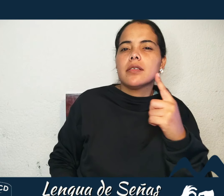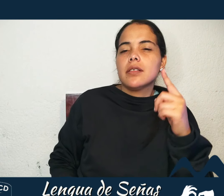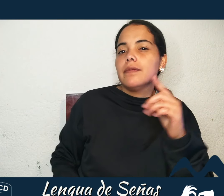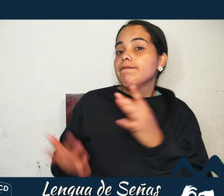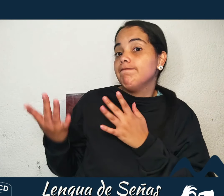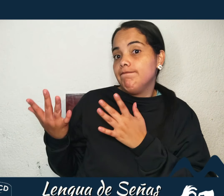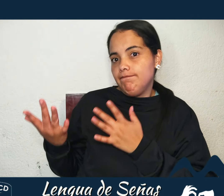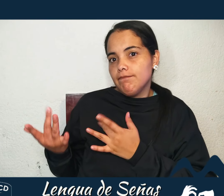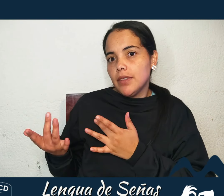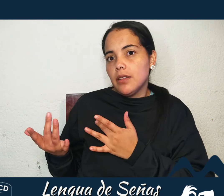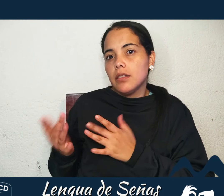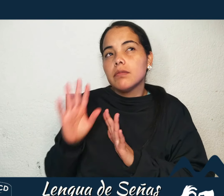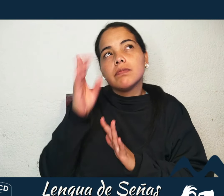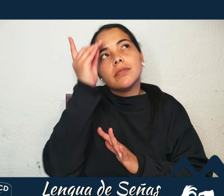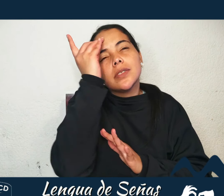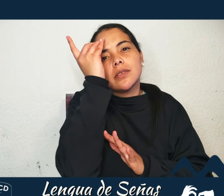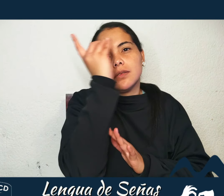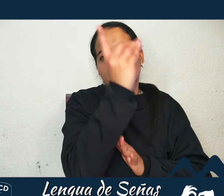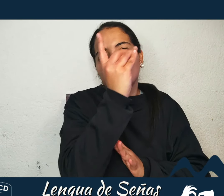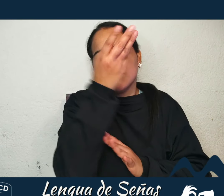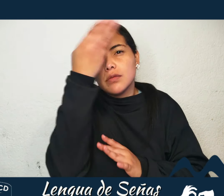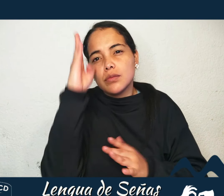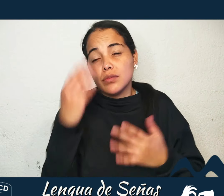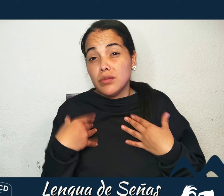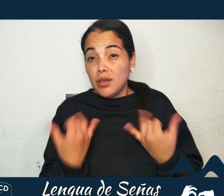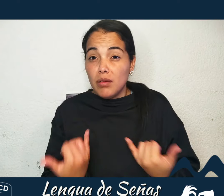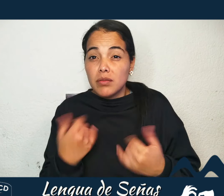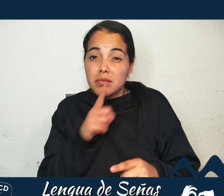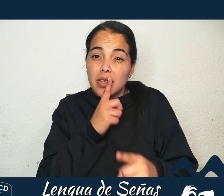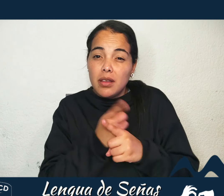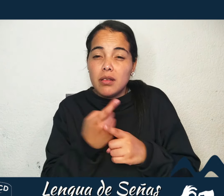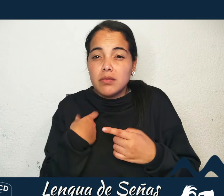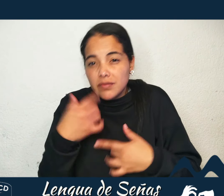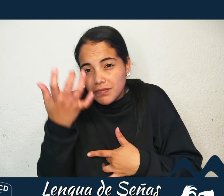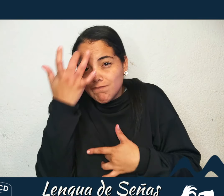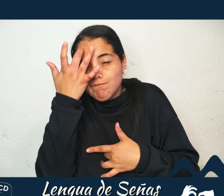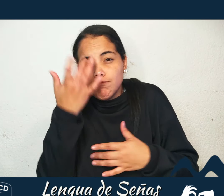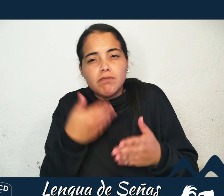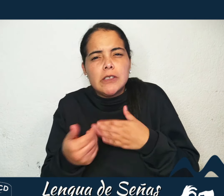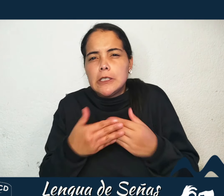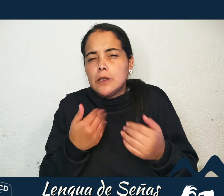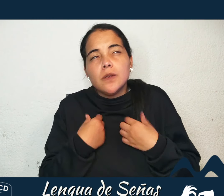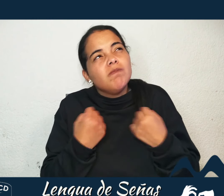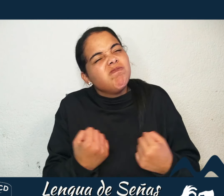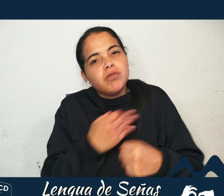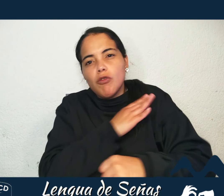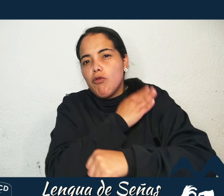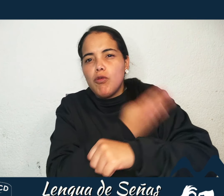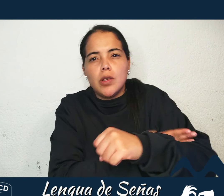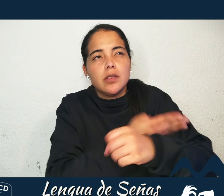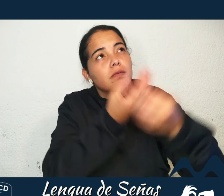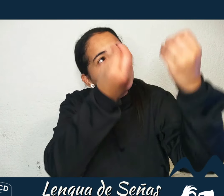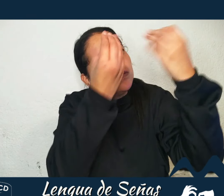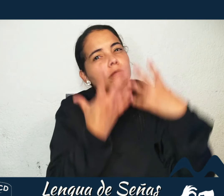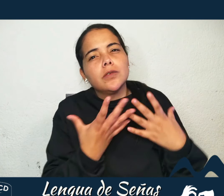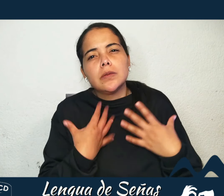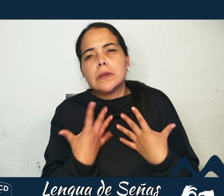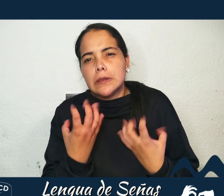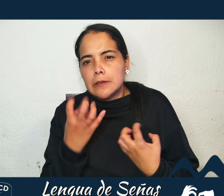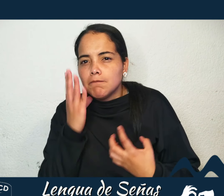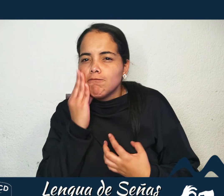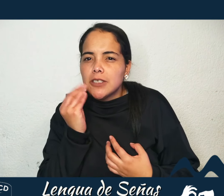decimos, Señor, pero si tú quieres de que yo enfrente el problema con tu fuerza, entonces también